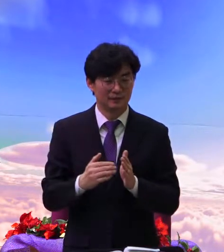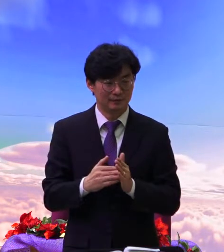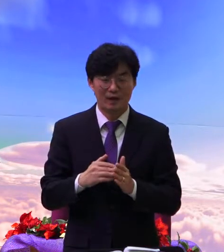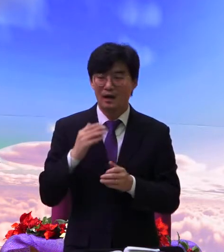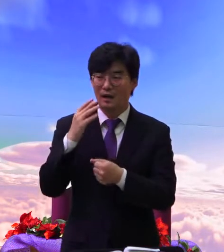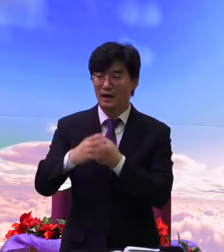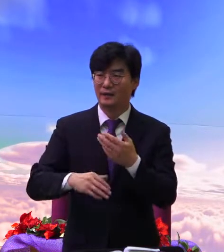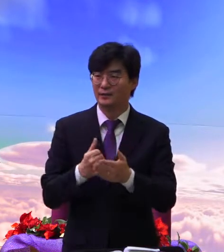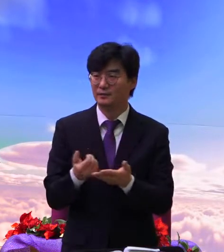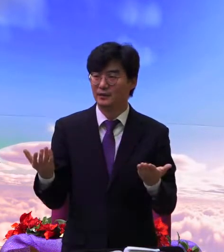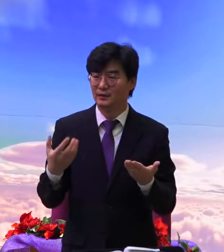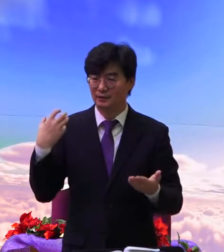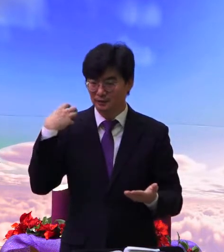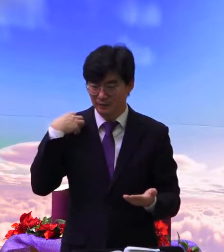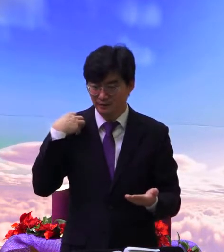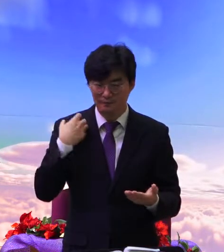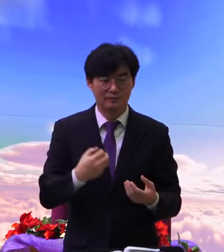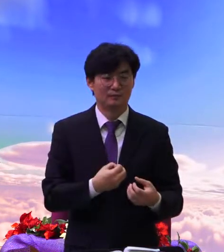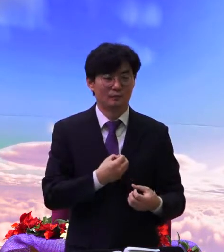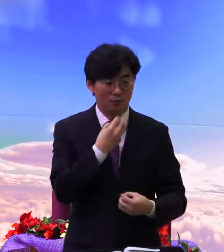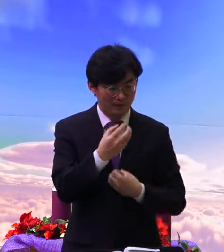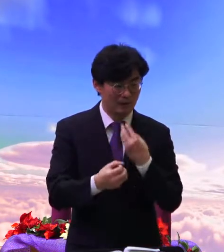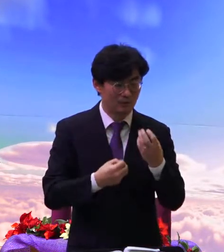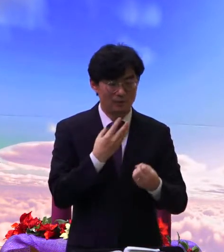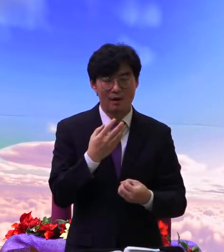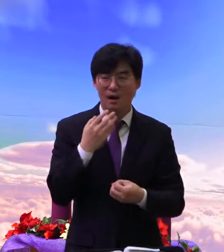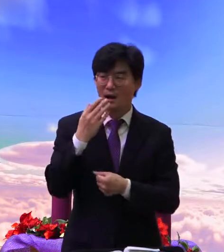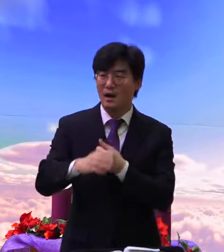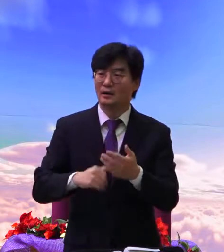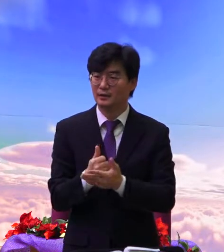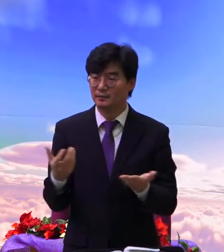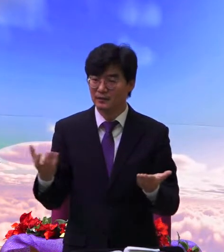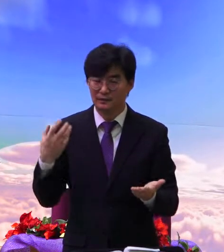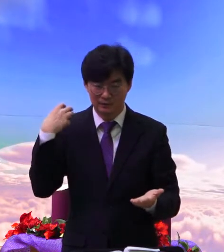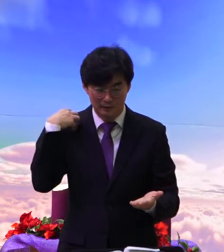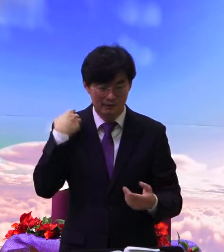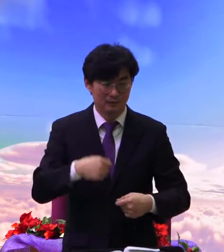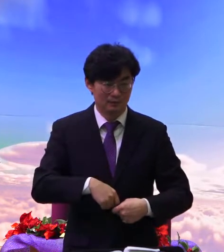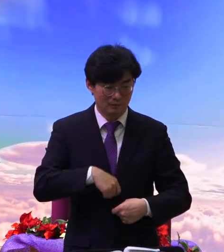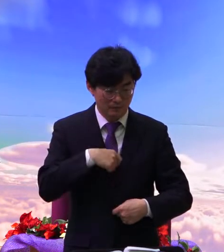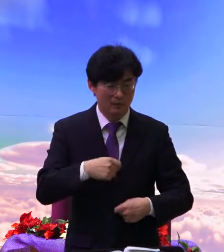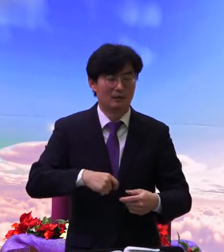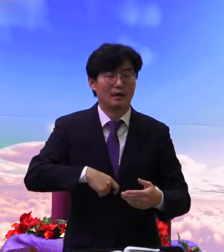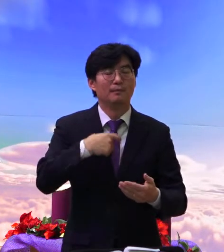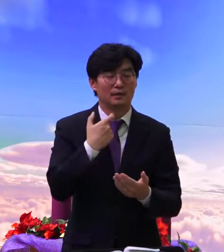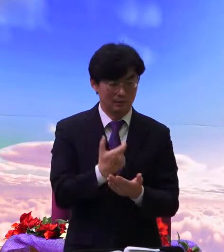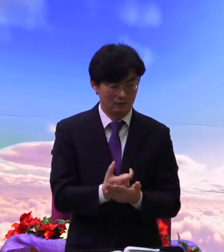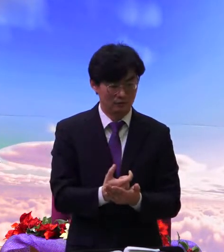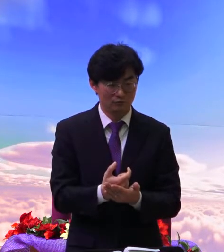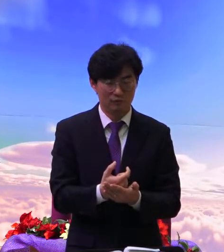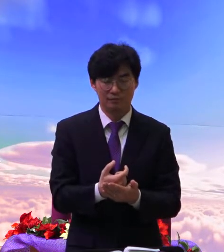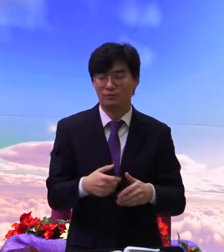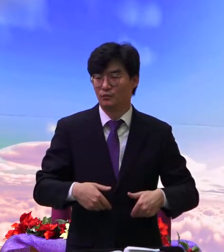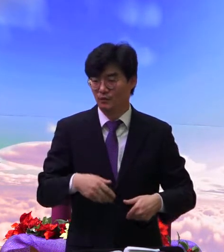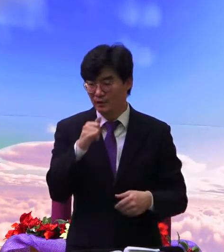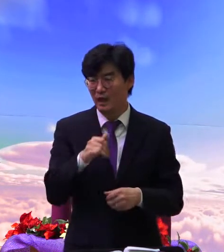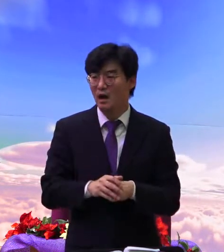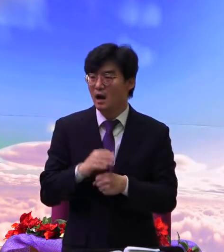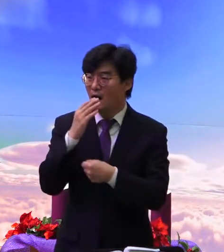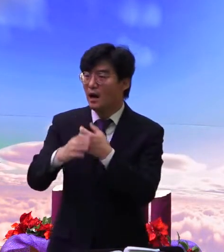그런 고백이 나오게 되는, 그런 고백을 하게 되는 그런 분들, 여러분을 보면 정말 하나님의 일을 하는